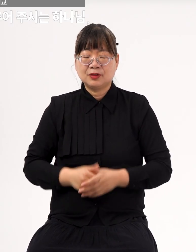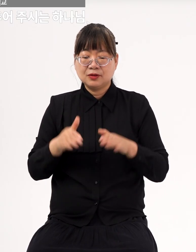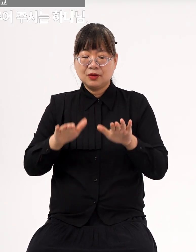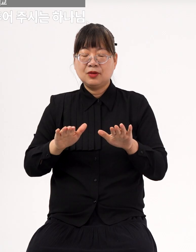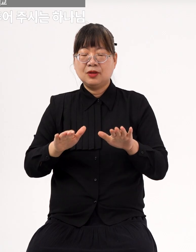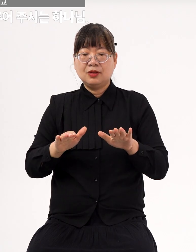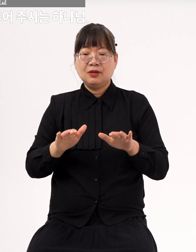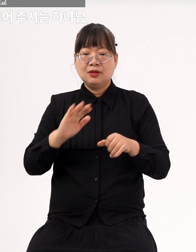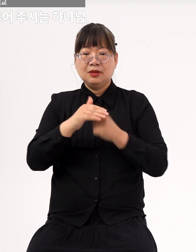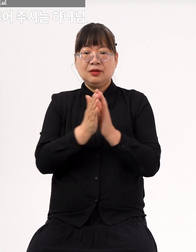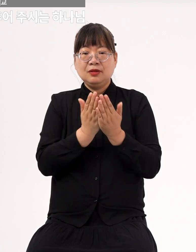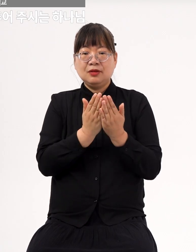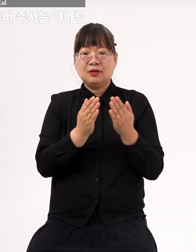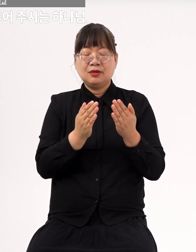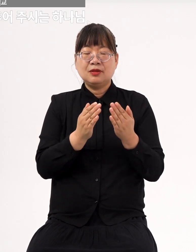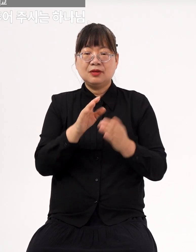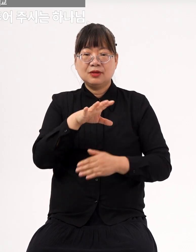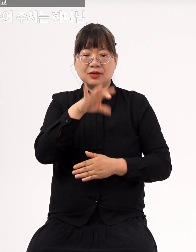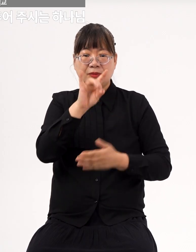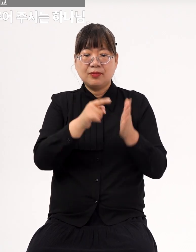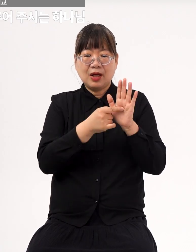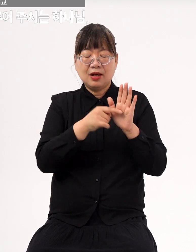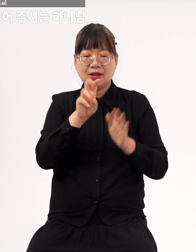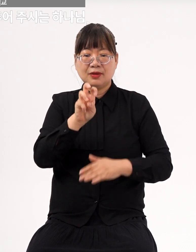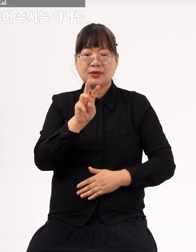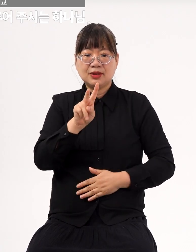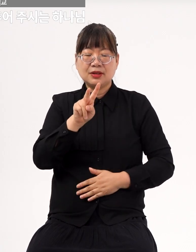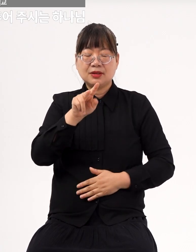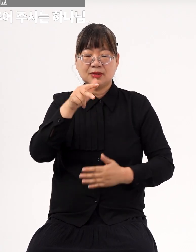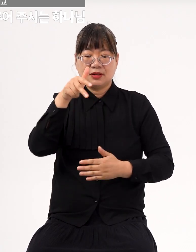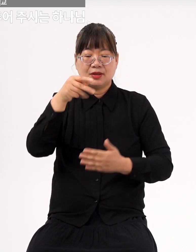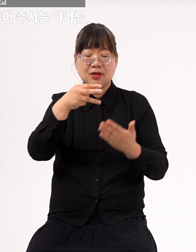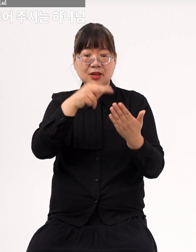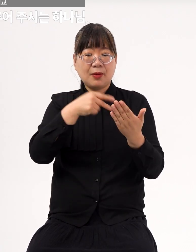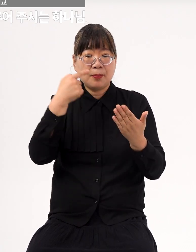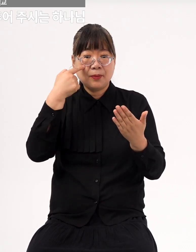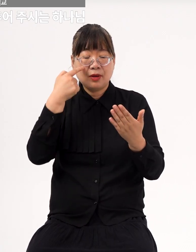오늘 본문 첫 절인 32절을 한번 볼까요?